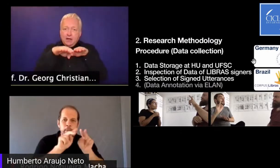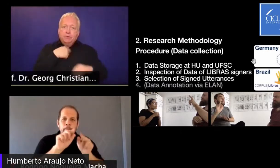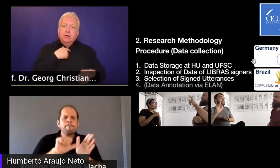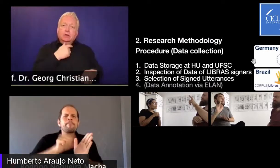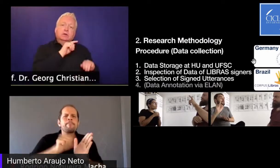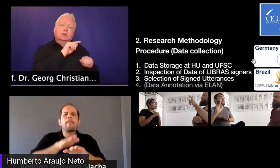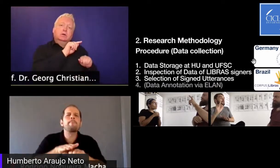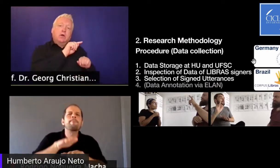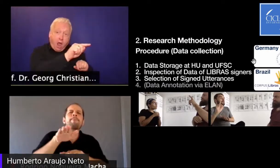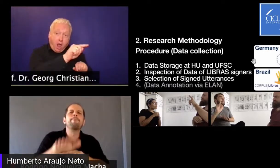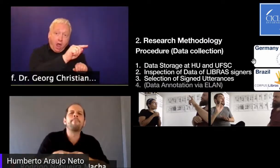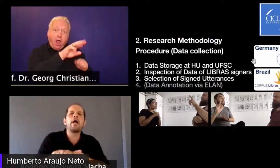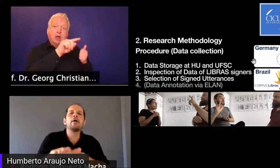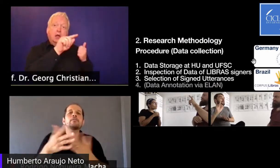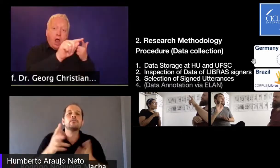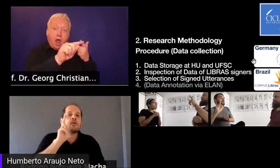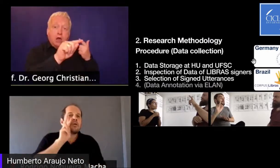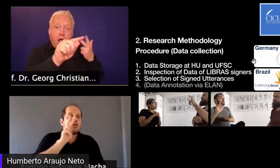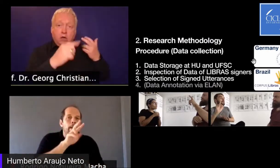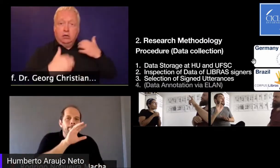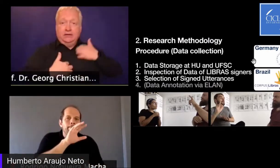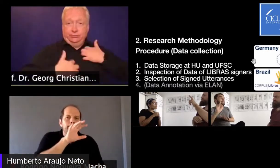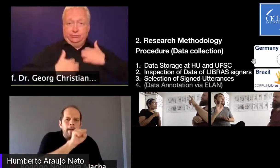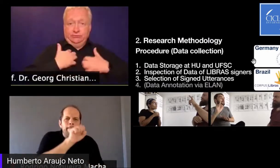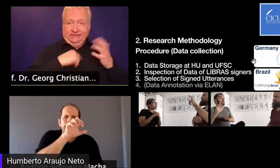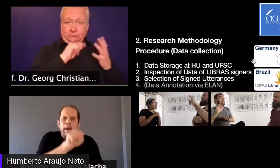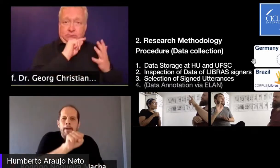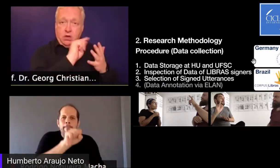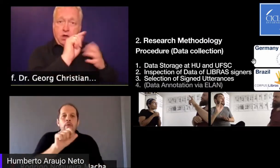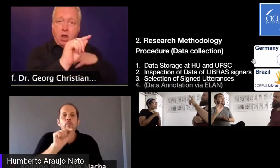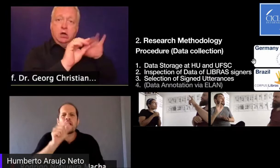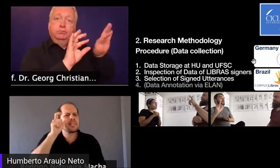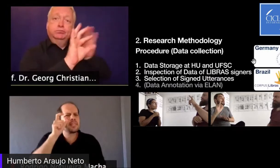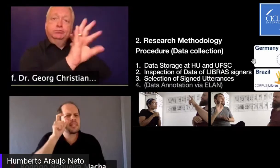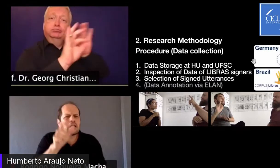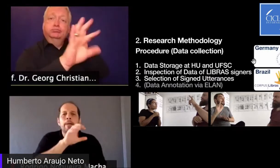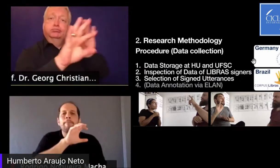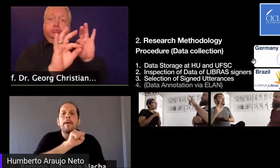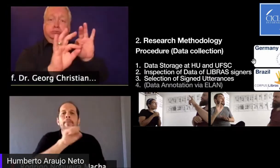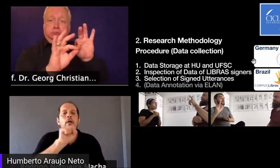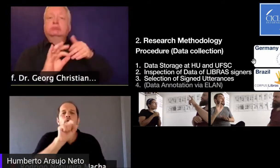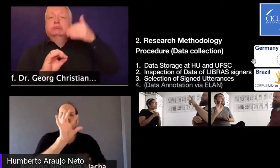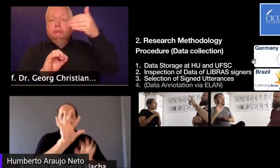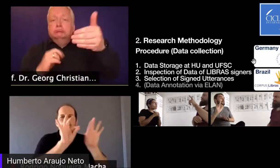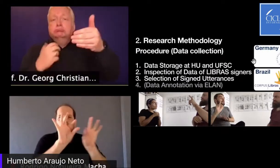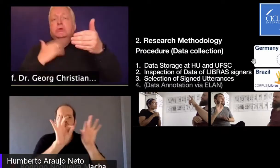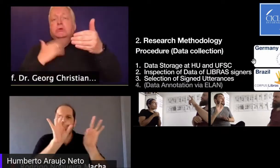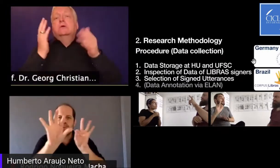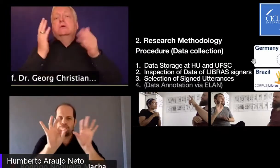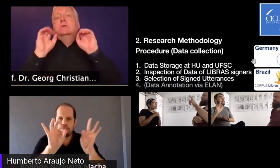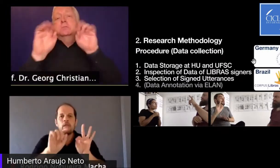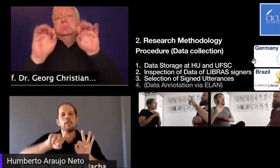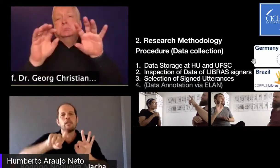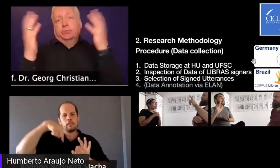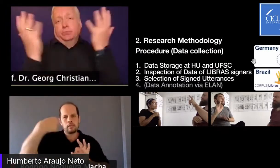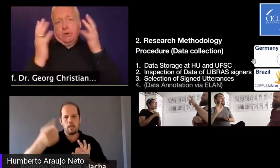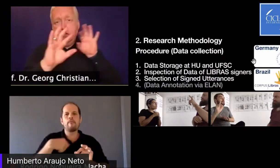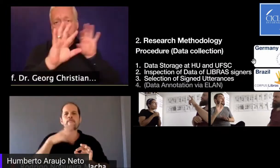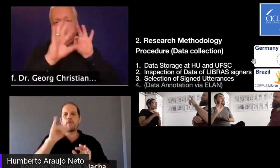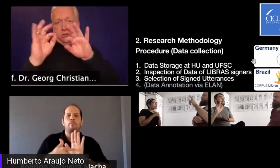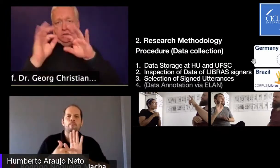Então, fizemos essa análise e o próximo passo foi fazer o registro daquilo